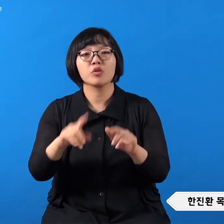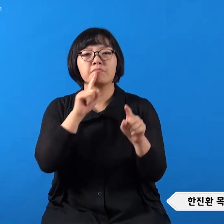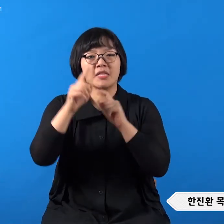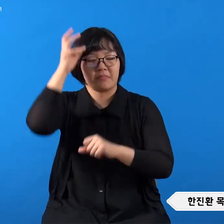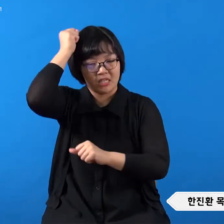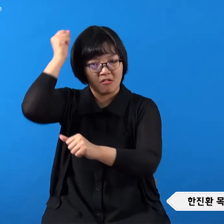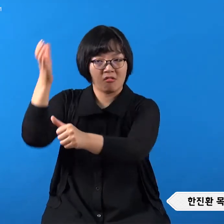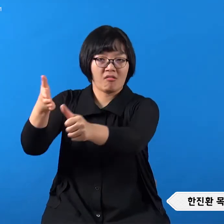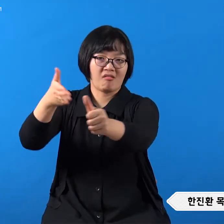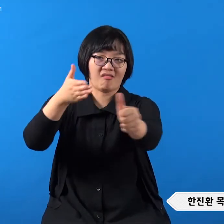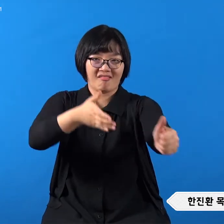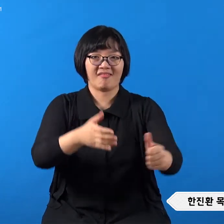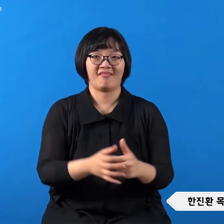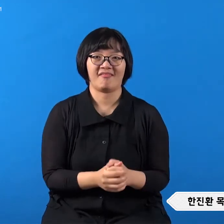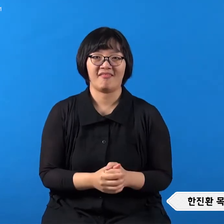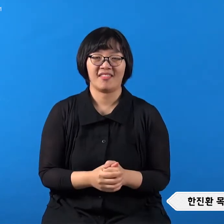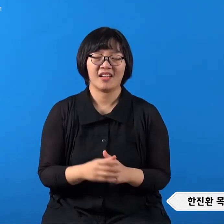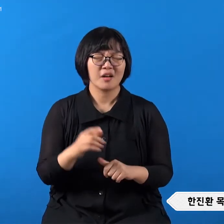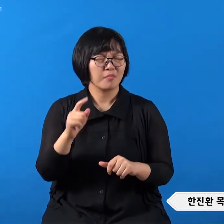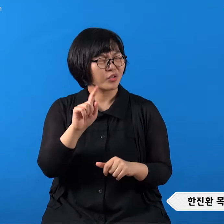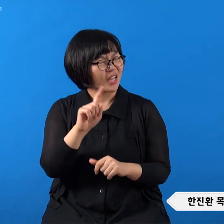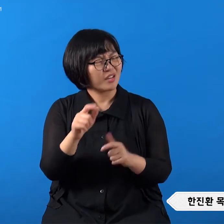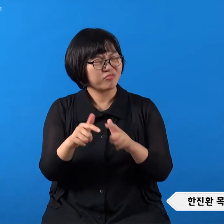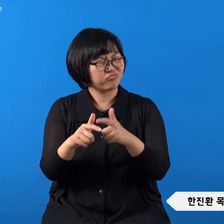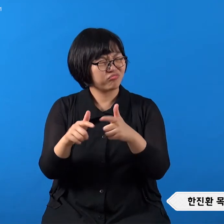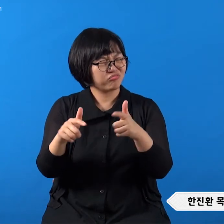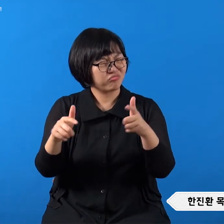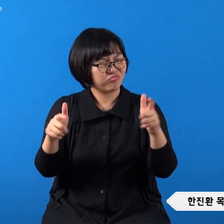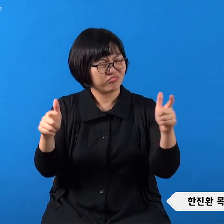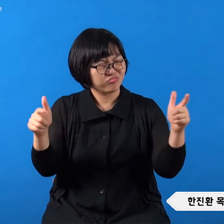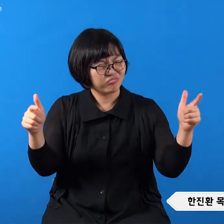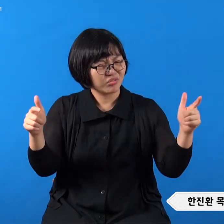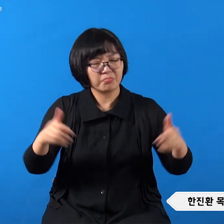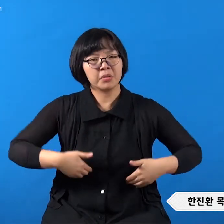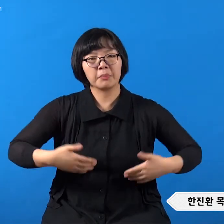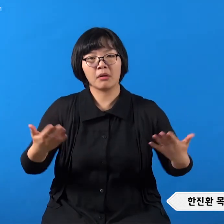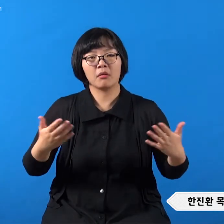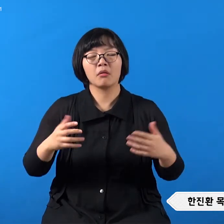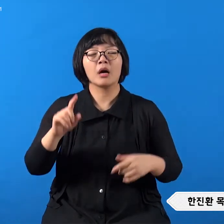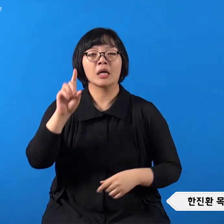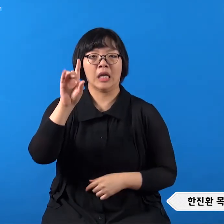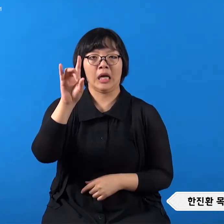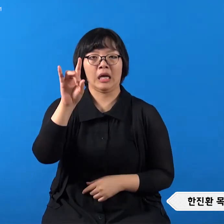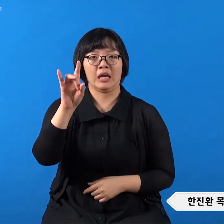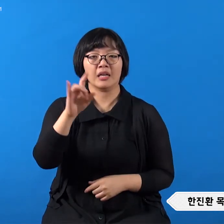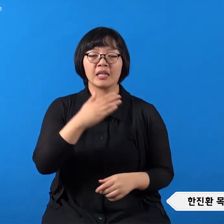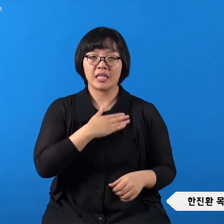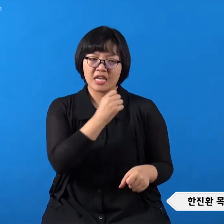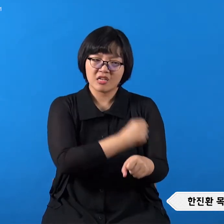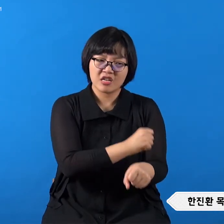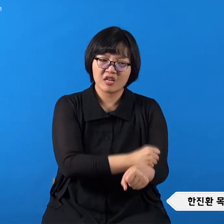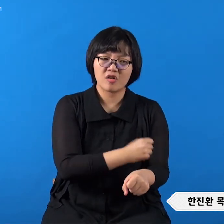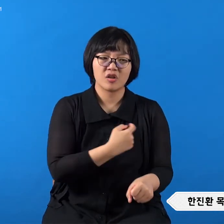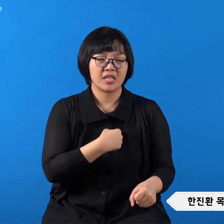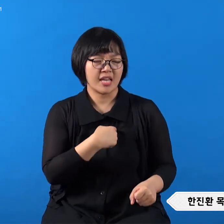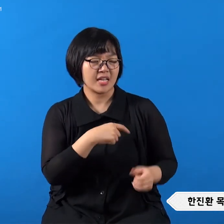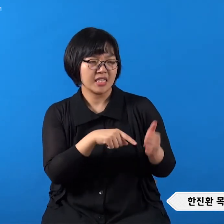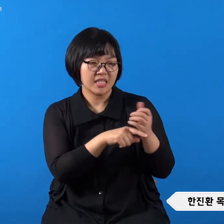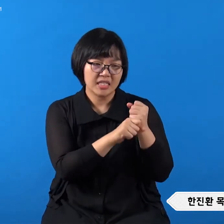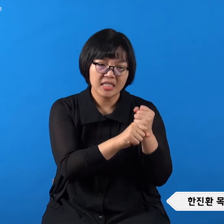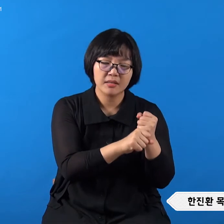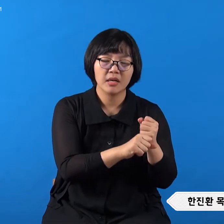꼭 기억하십시오. 다른 어떤 건 내가 쌓은 의 바라보면 두렵고 불안할 수밖에 없지만